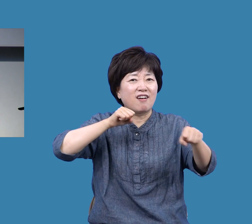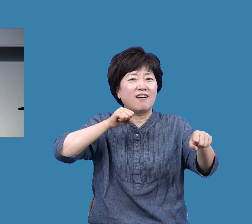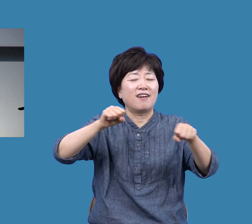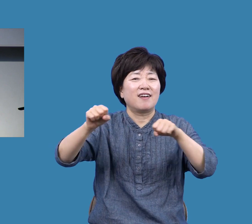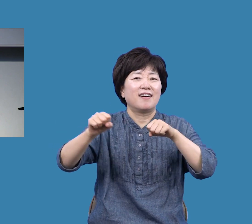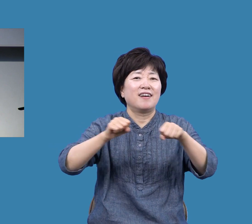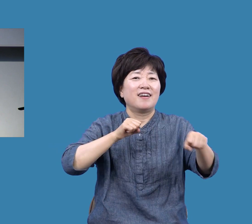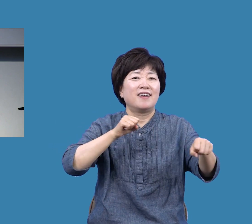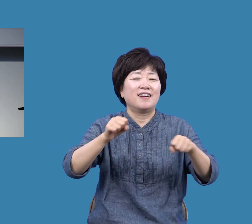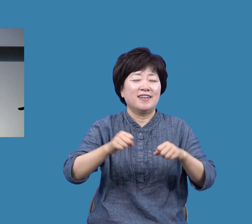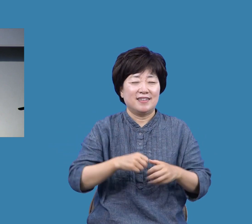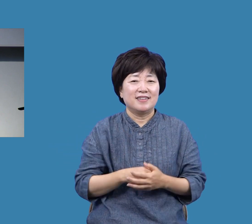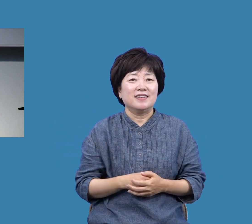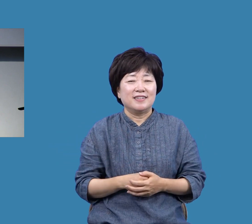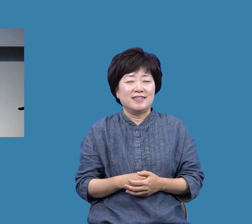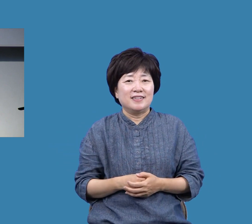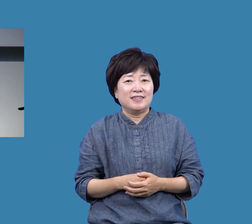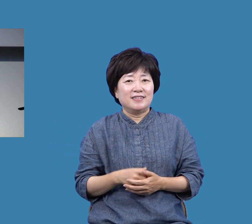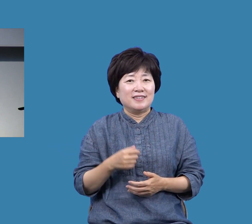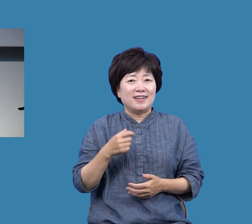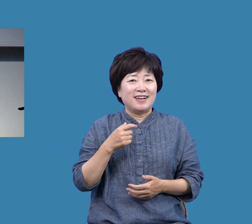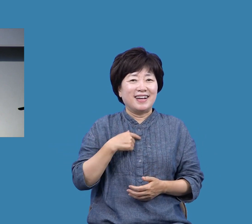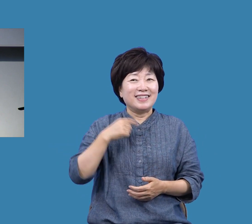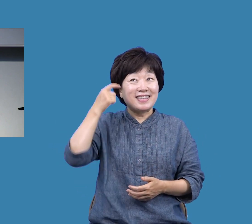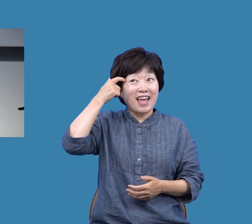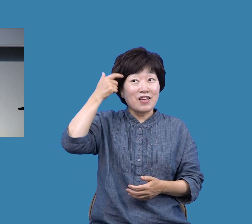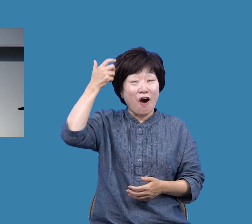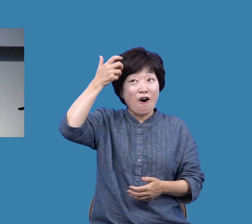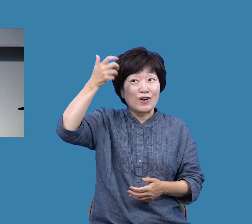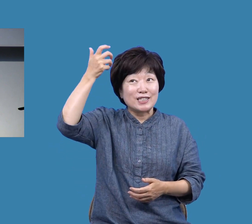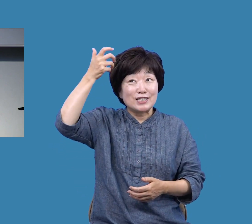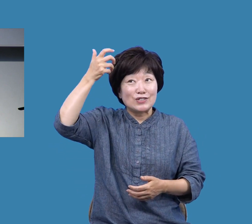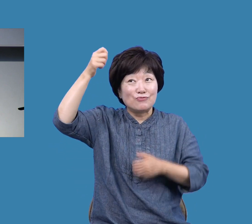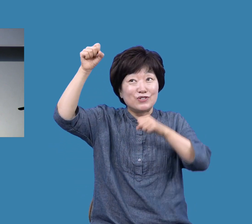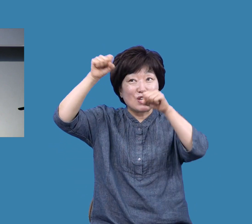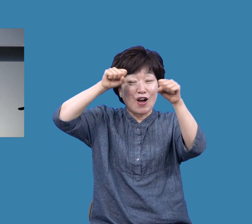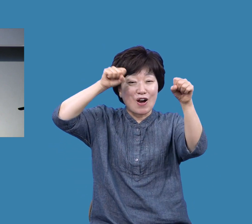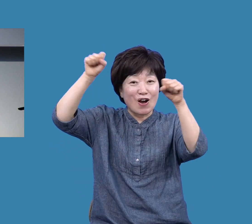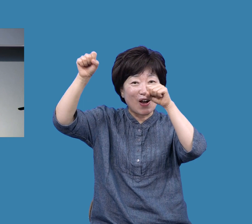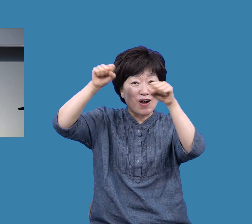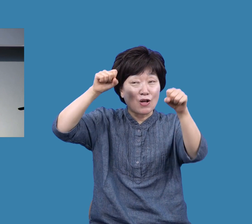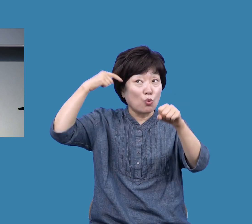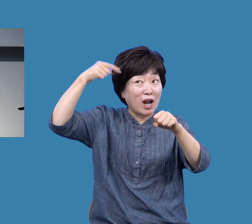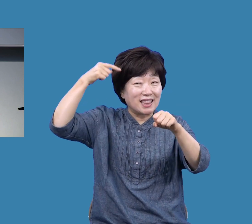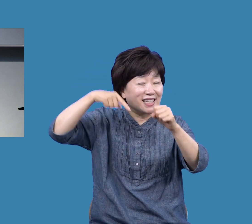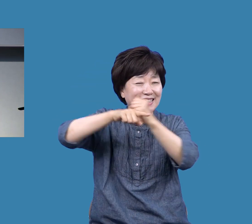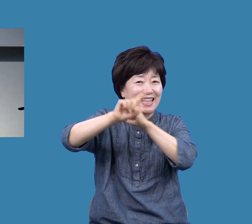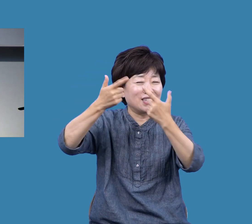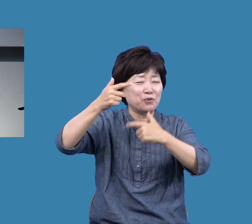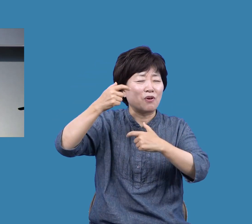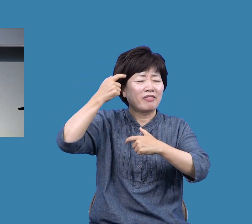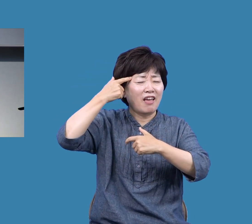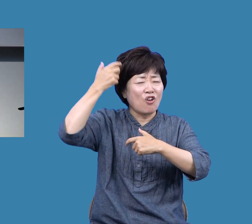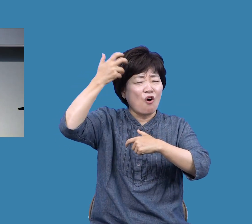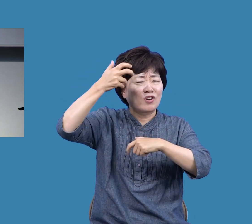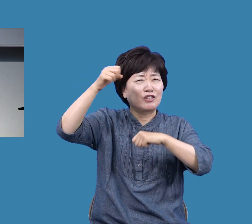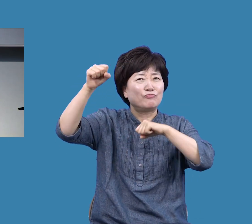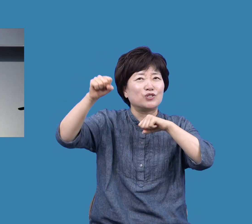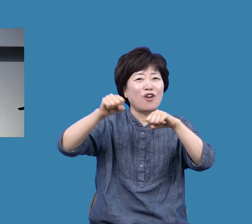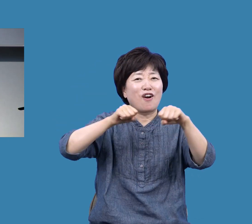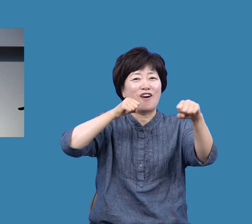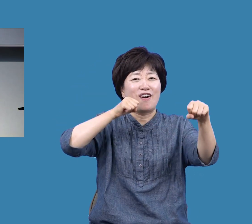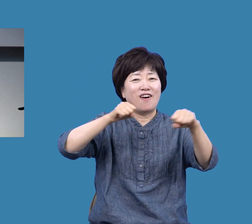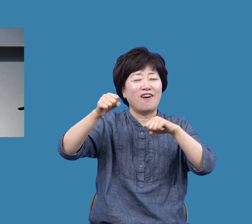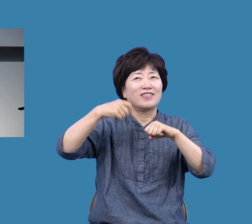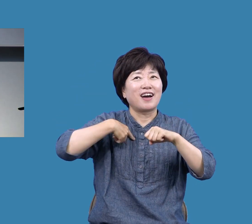영이 이게 돌았다는 뜻이 아니고 영이 움직인다고. 내 영이 먼저 움직이기 시작해요. 그래서